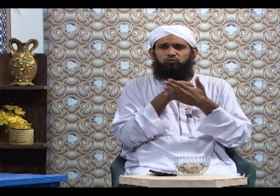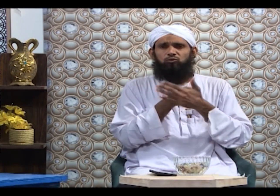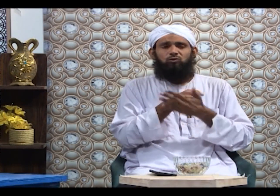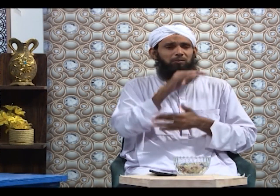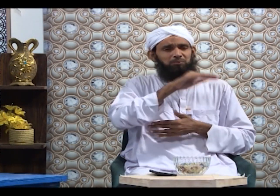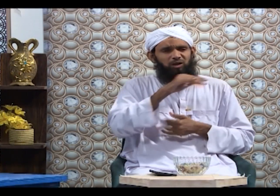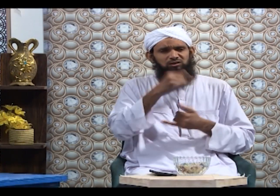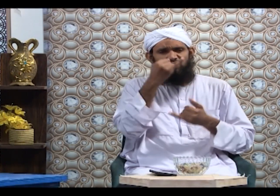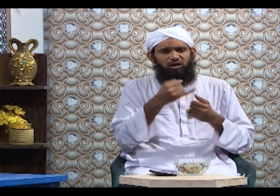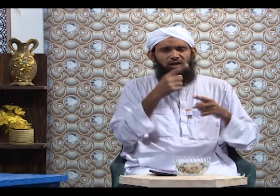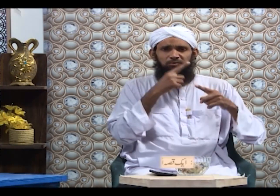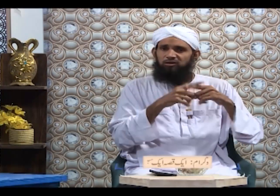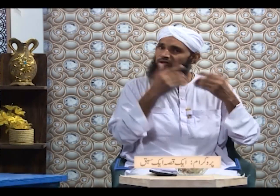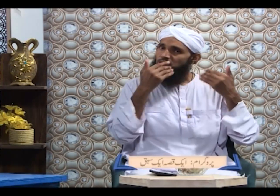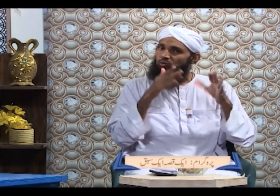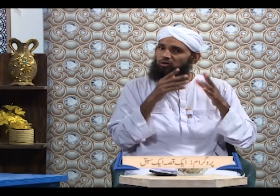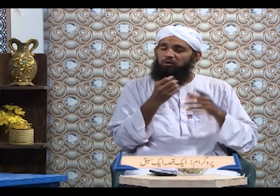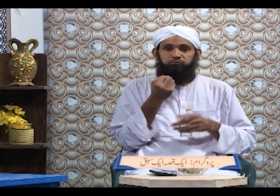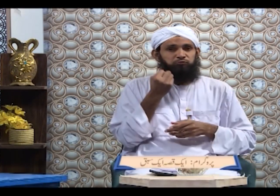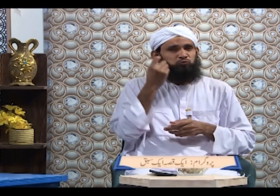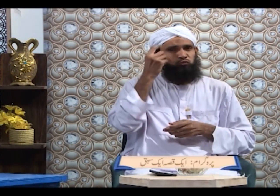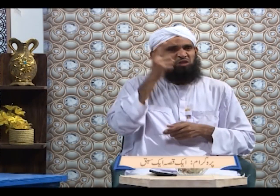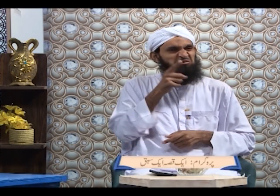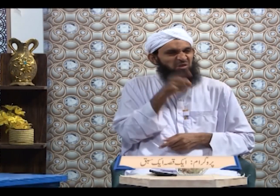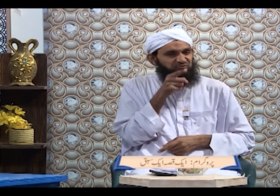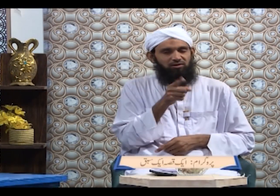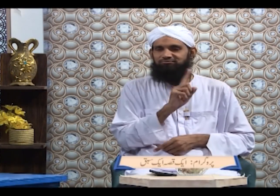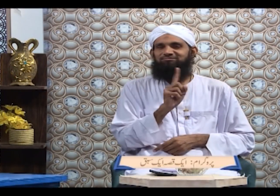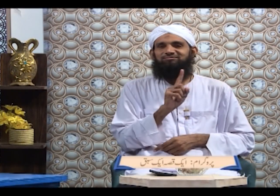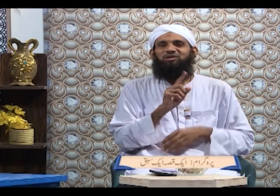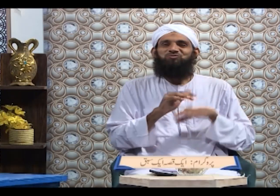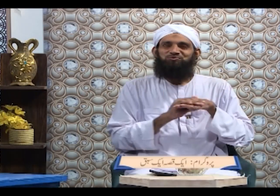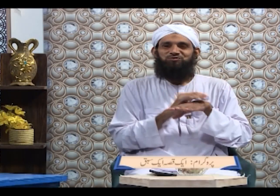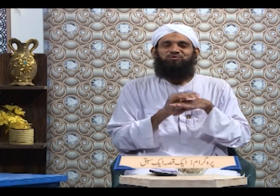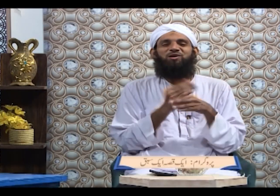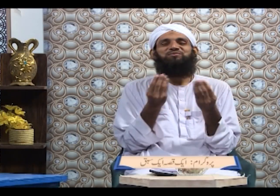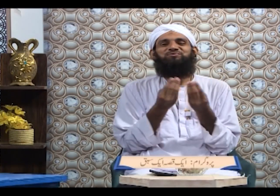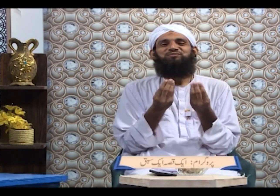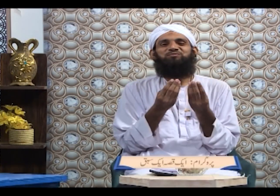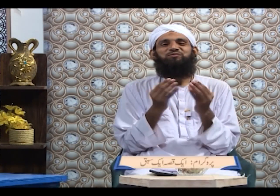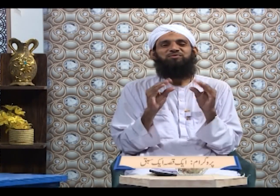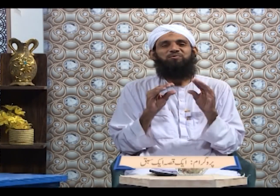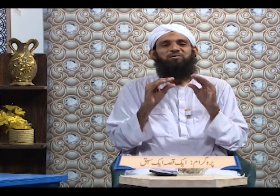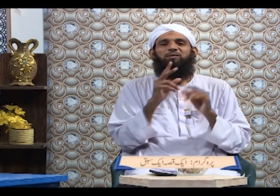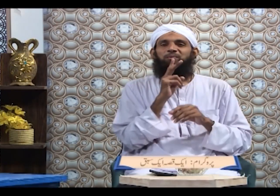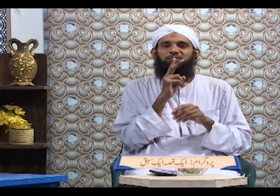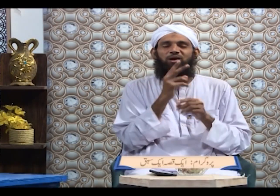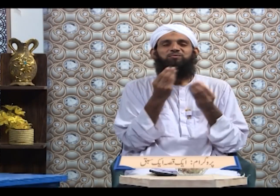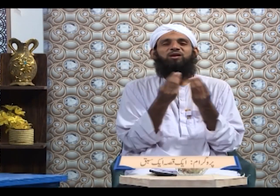اسلامی بھائیوں، بچوں کی مدنی تربیت کے حوالے سے اس مدنی پھول کو بھی پیش نظر رکھیے کہ اگر غلطی ہو جانے پر ان کی اصلاح